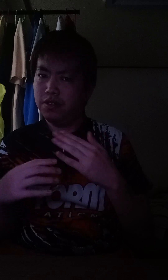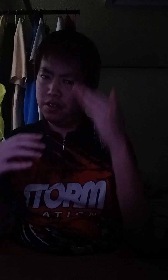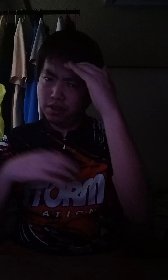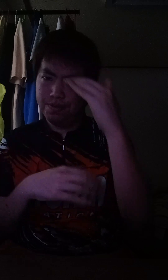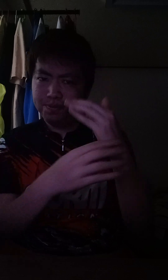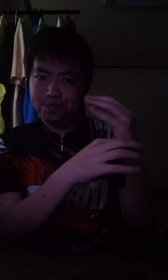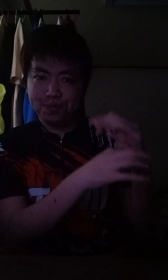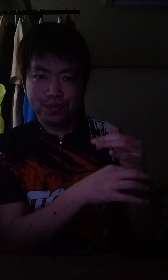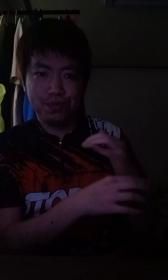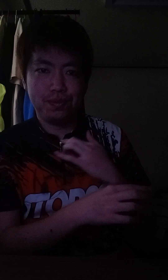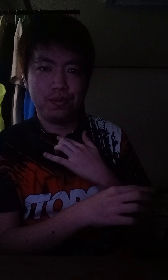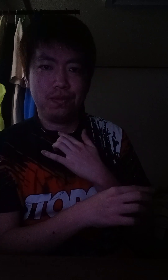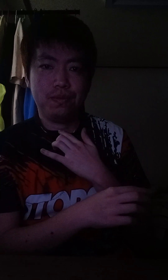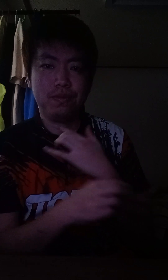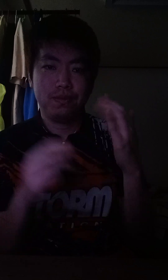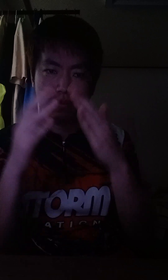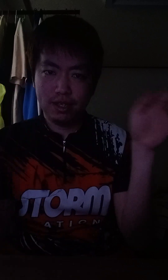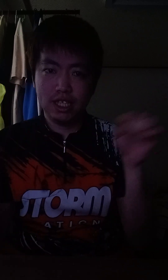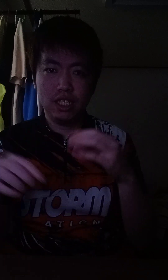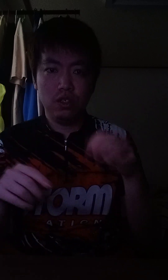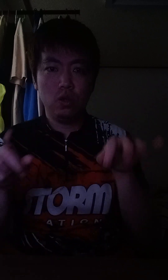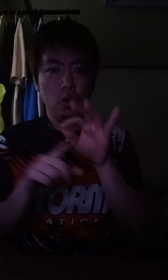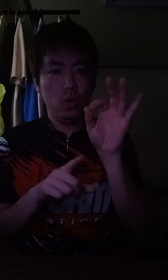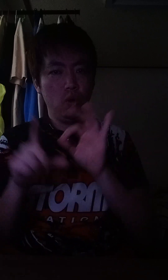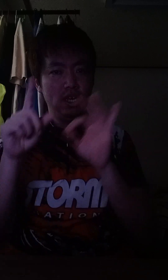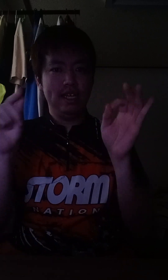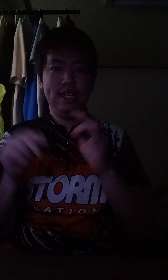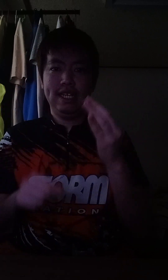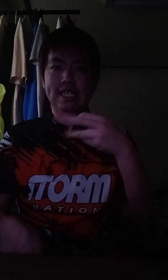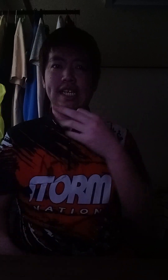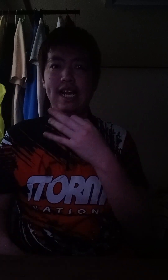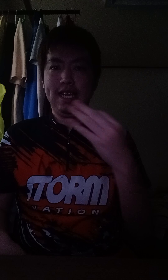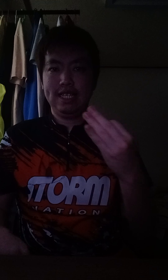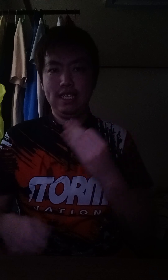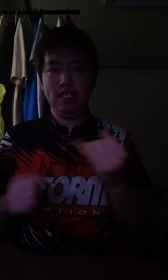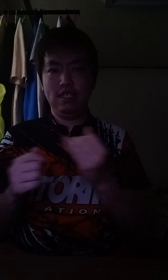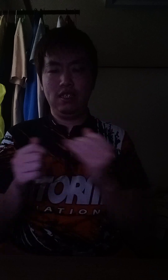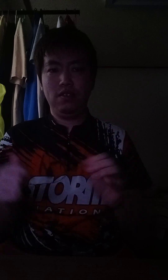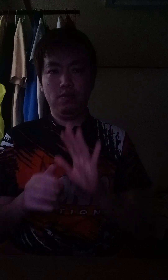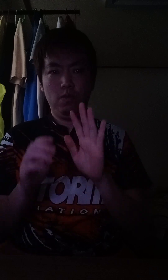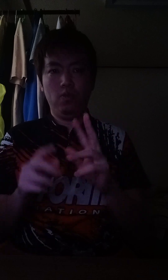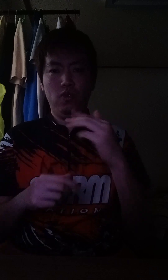혈압이랑 또 이뇨제랑 같이 복용되는 이거는 카스트. 네, 위보지.